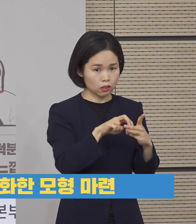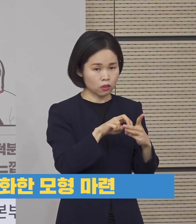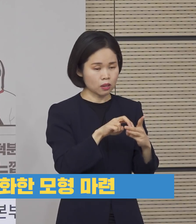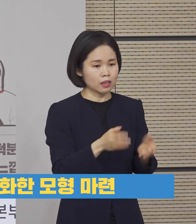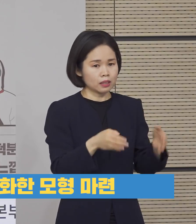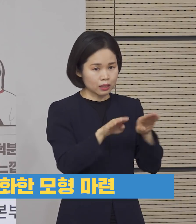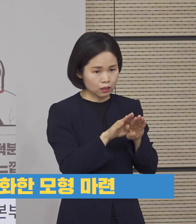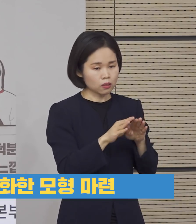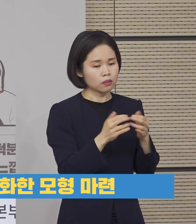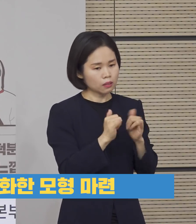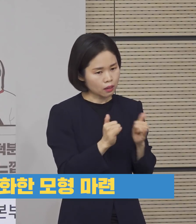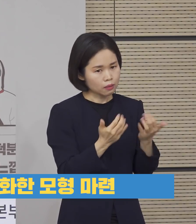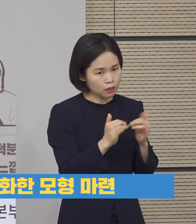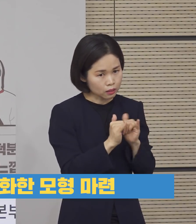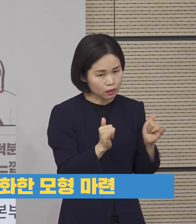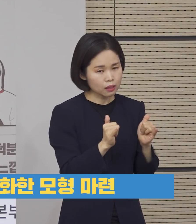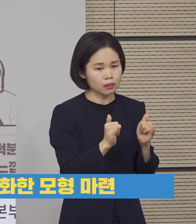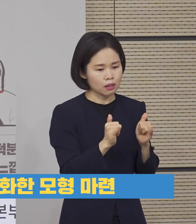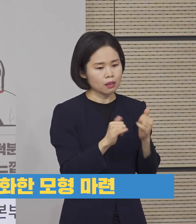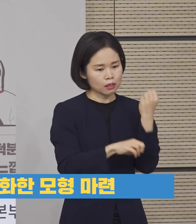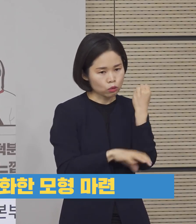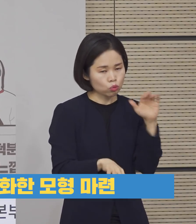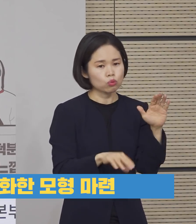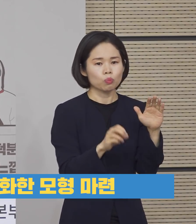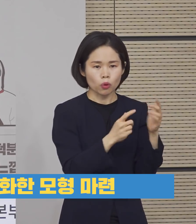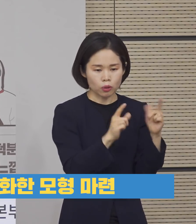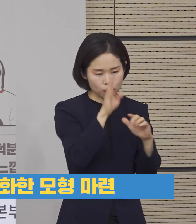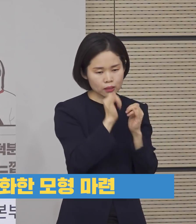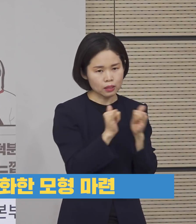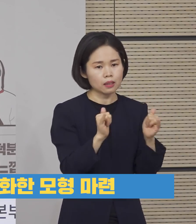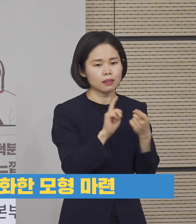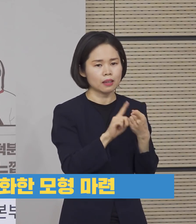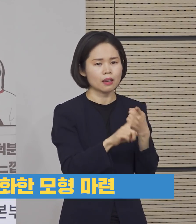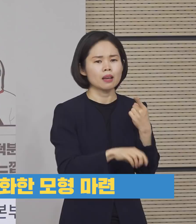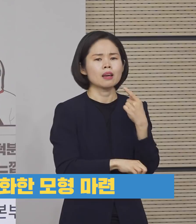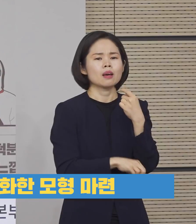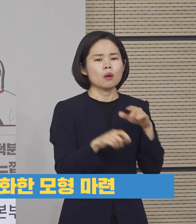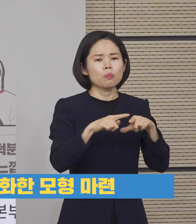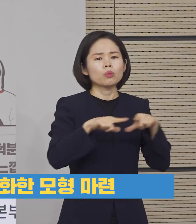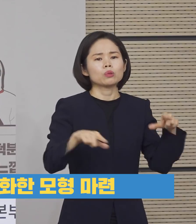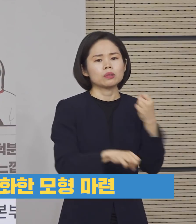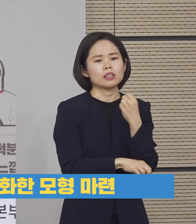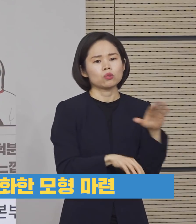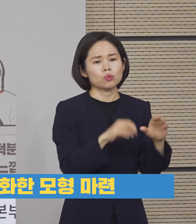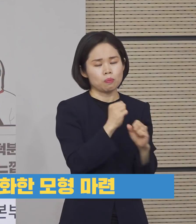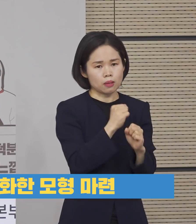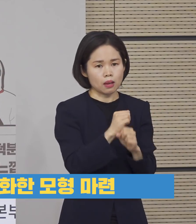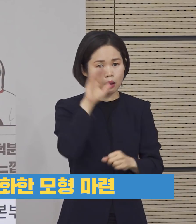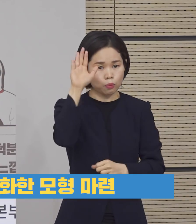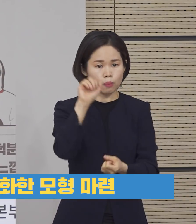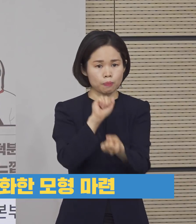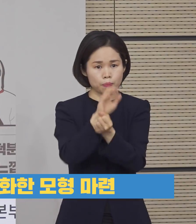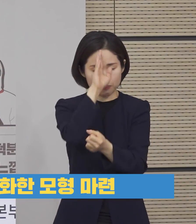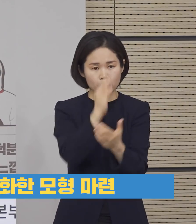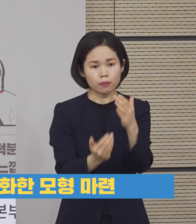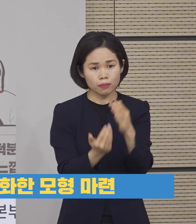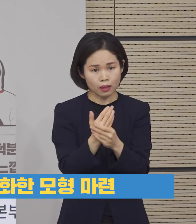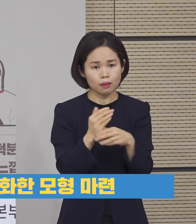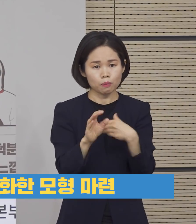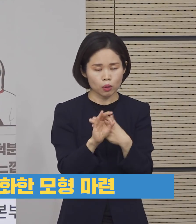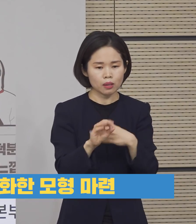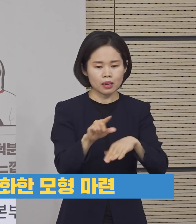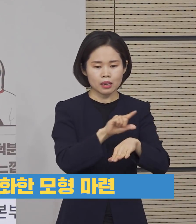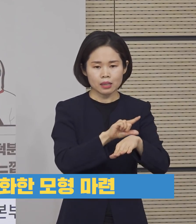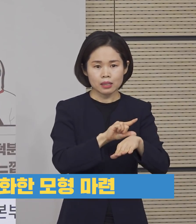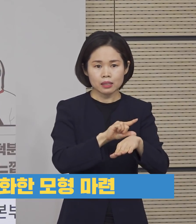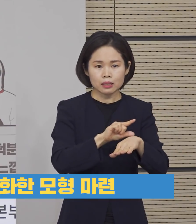생활치료센터의 시설 인력 기준, 환자관리 방법 등을 표준화한 모형을 마련하여 향후 감염병이 발생할